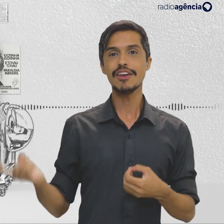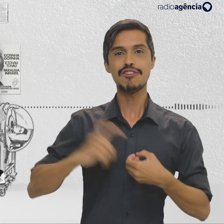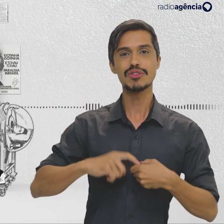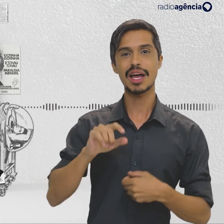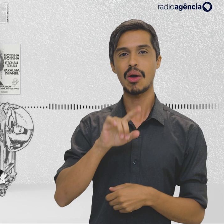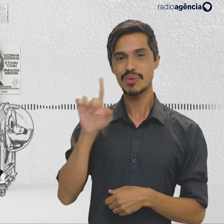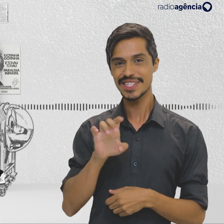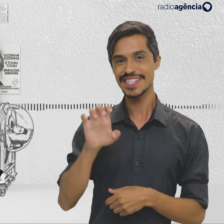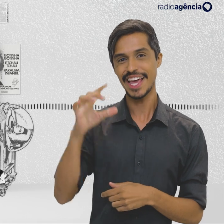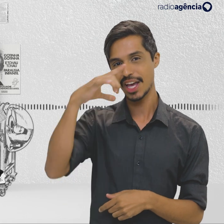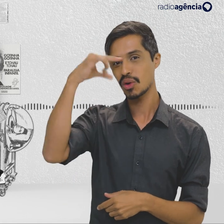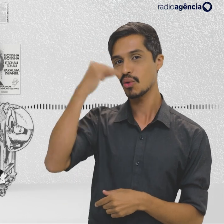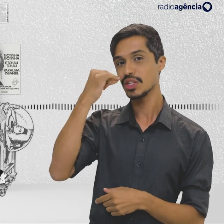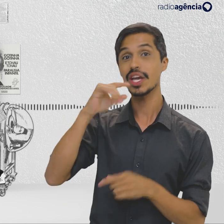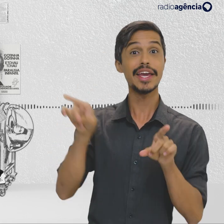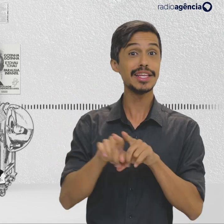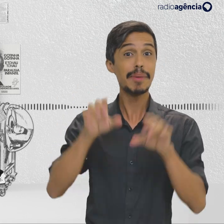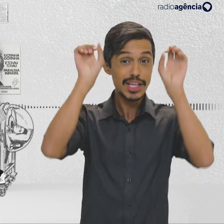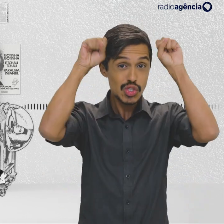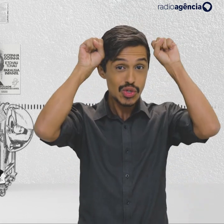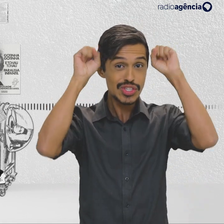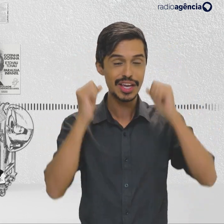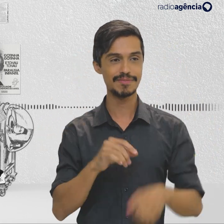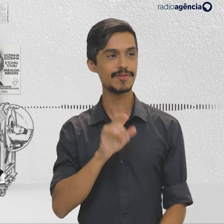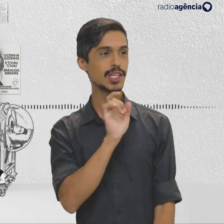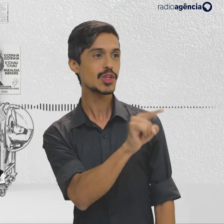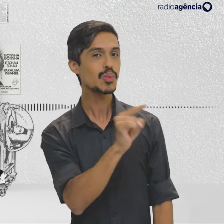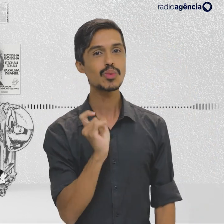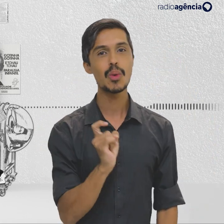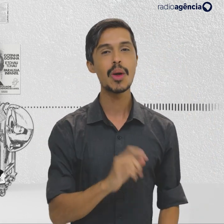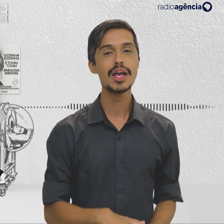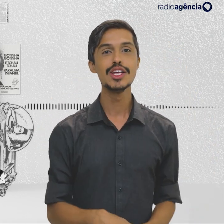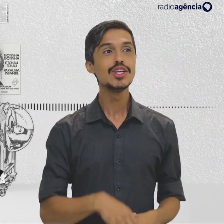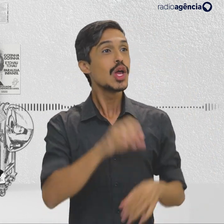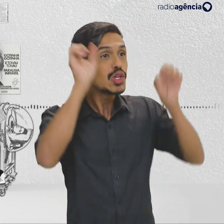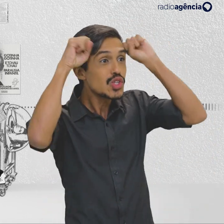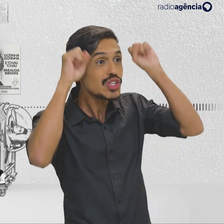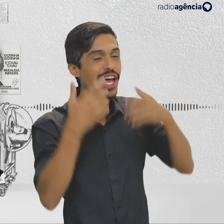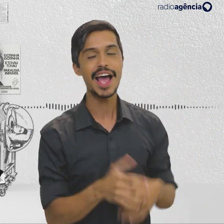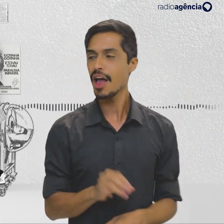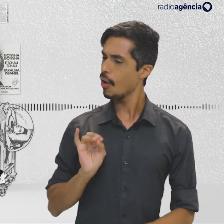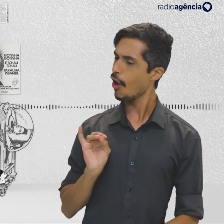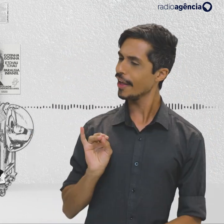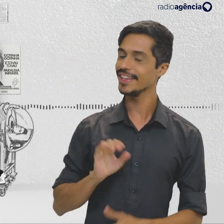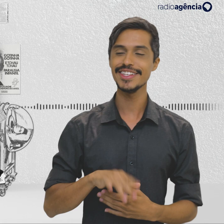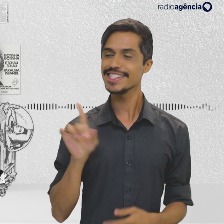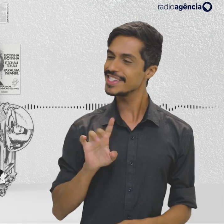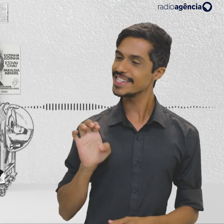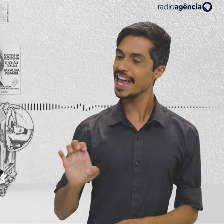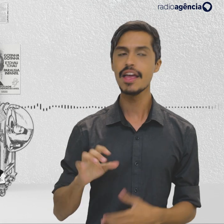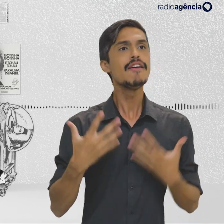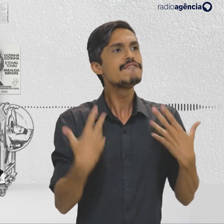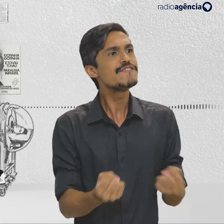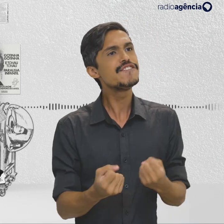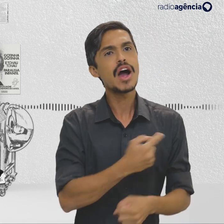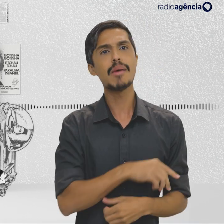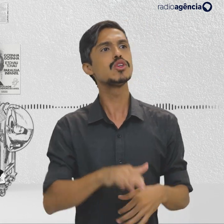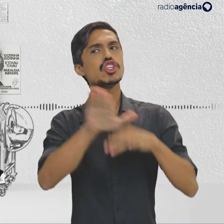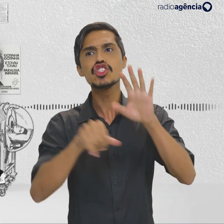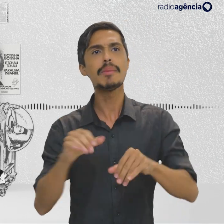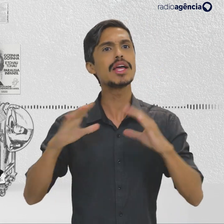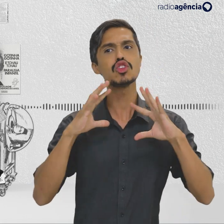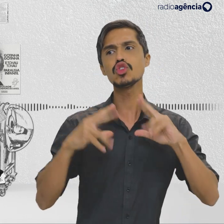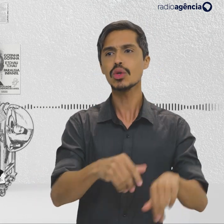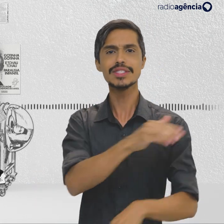o z gotinha e a Xuxa Xuxa Oi Zé chegou a hora de convocar nossos Baixinhos e